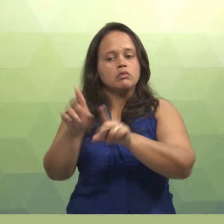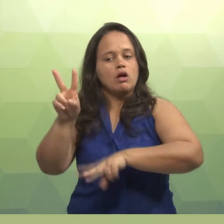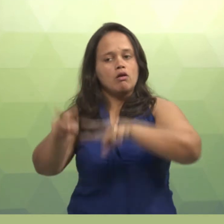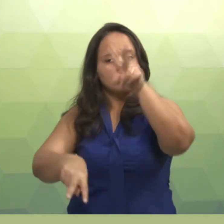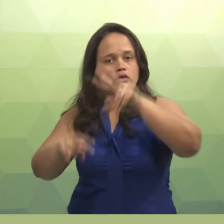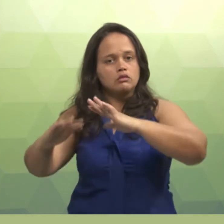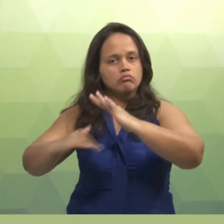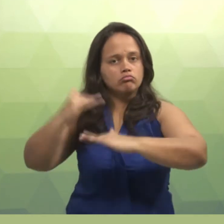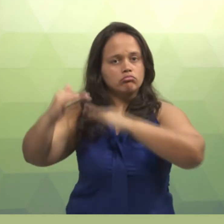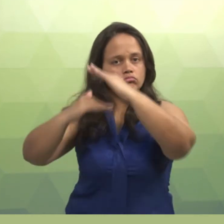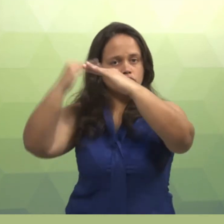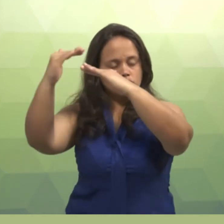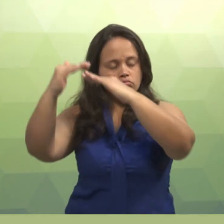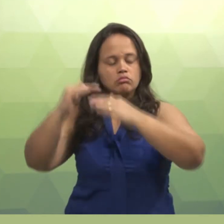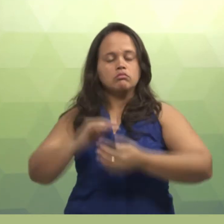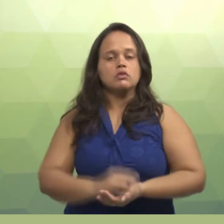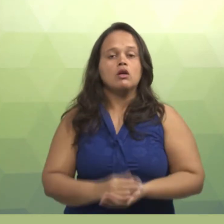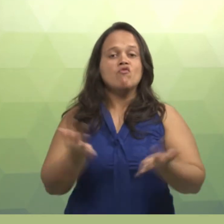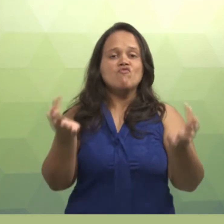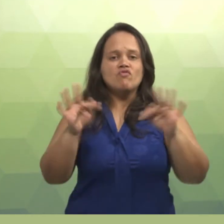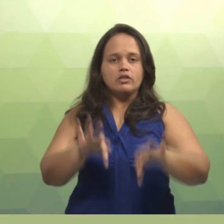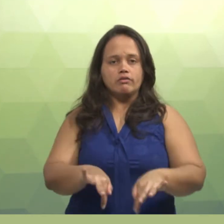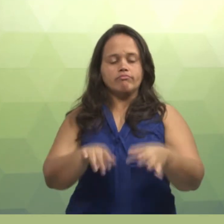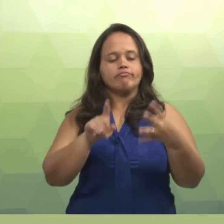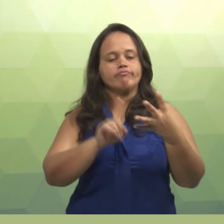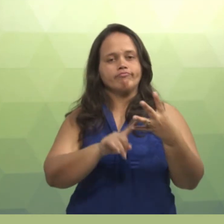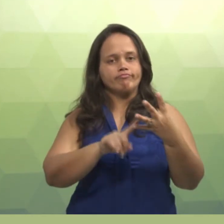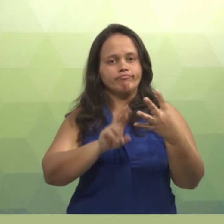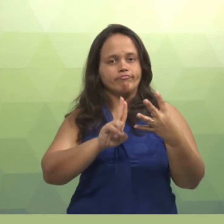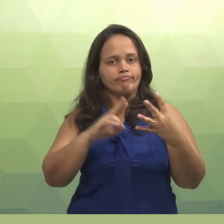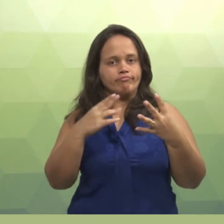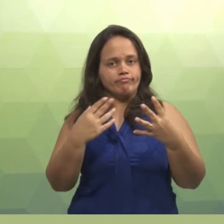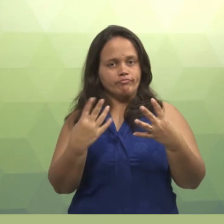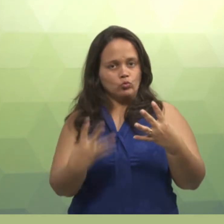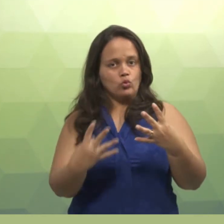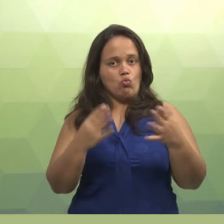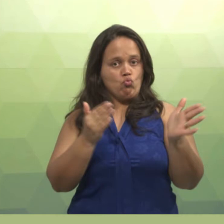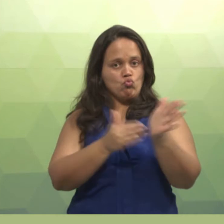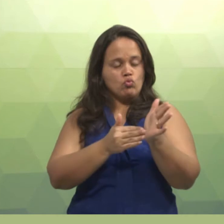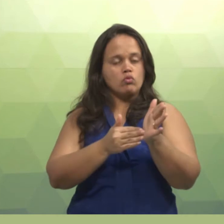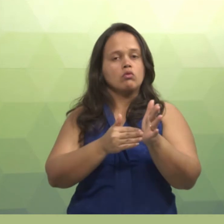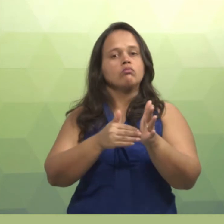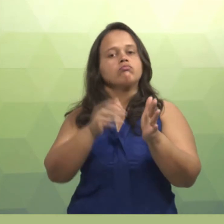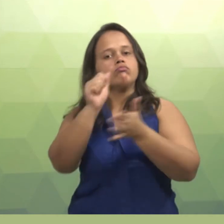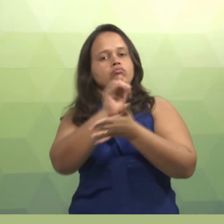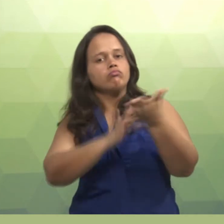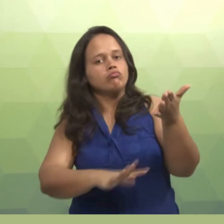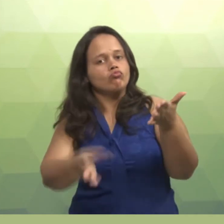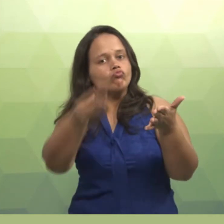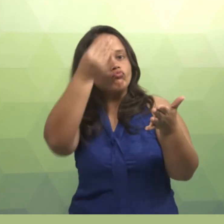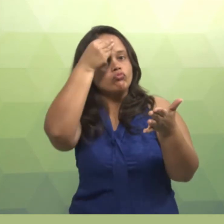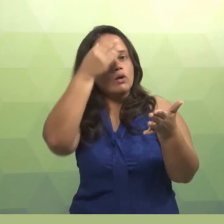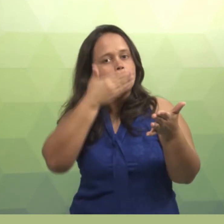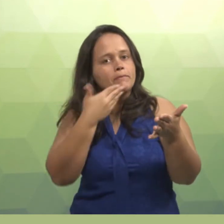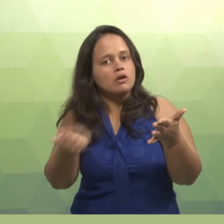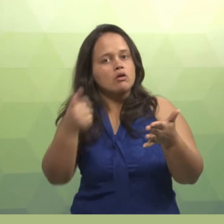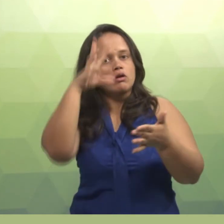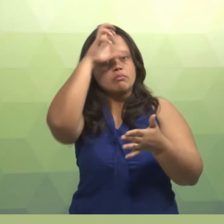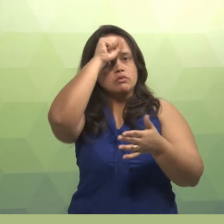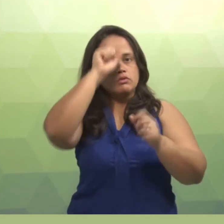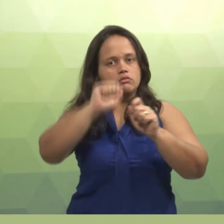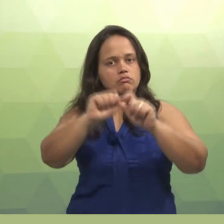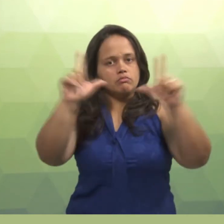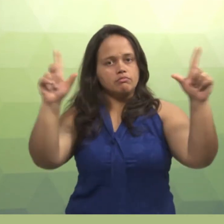desempenho. Agora, para encerrar nossa última unidade, proponho uma atividade para fixar melhor o